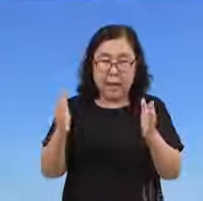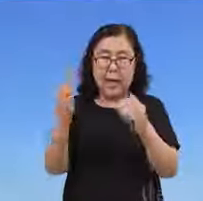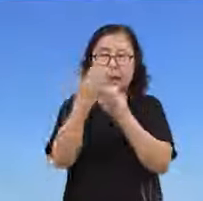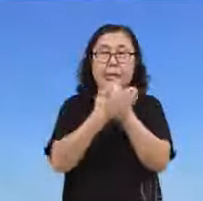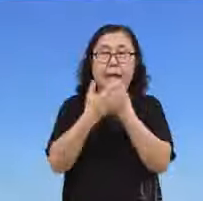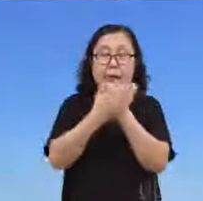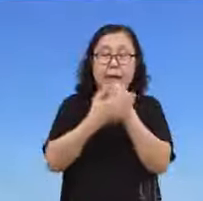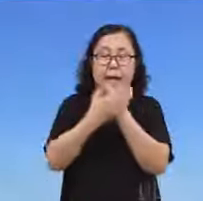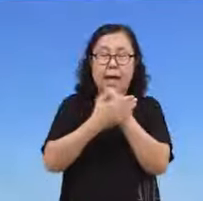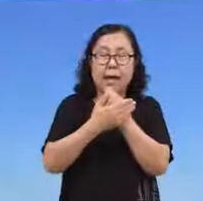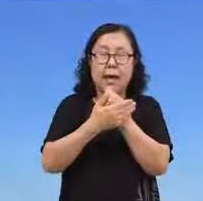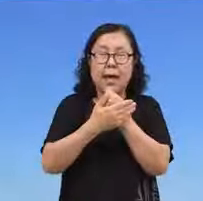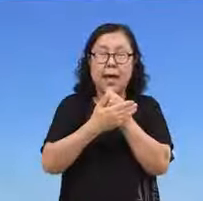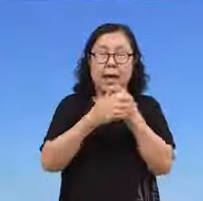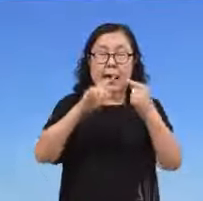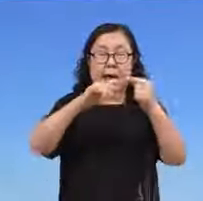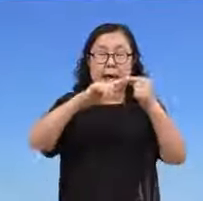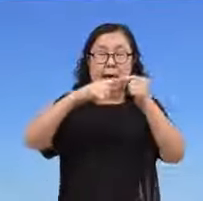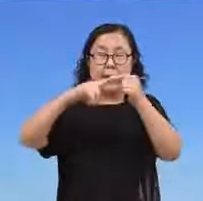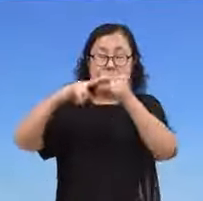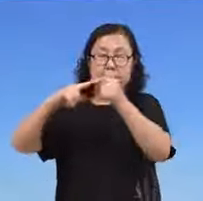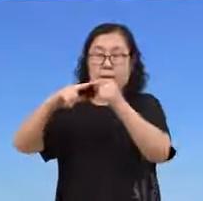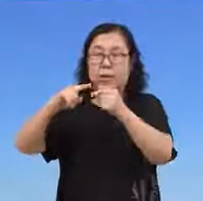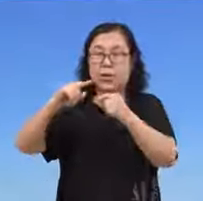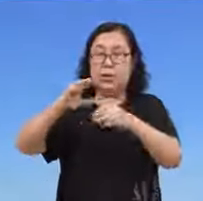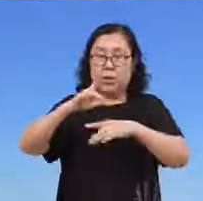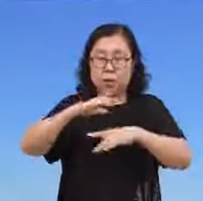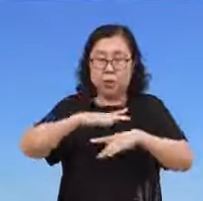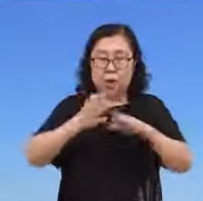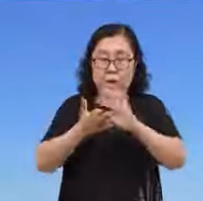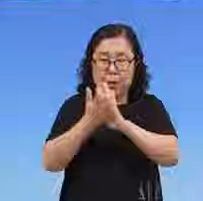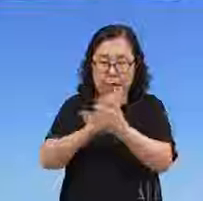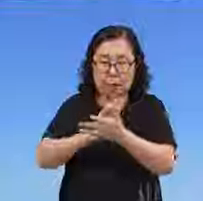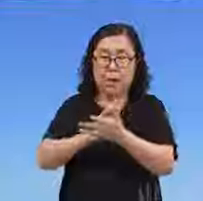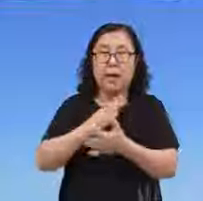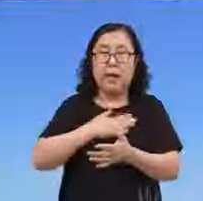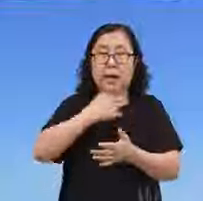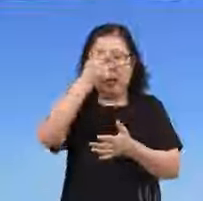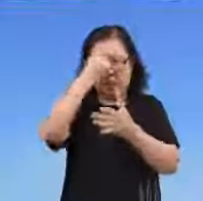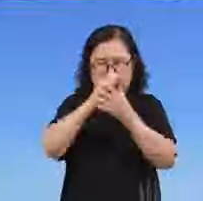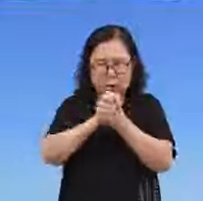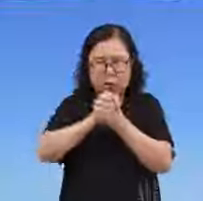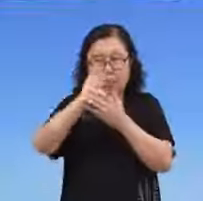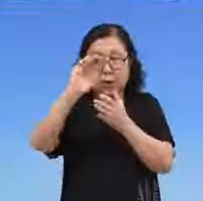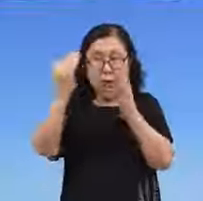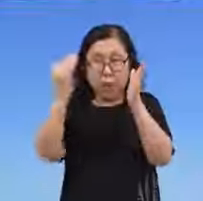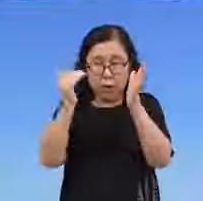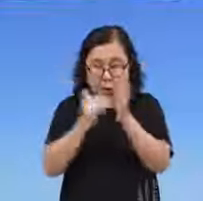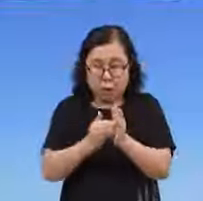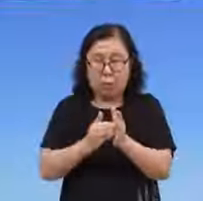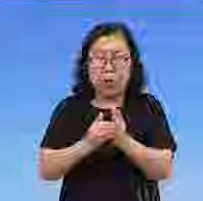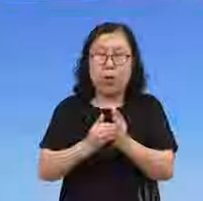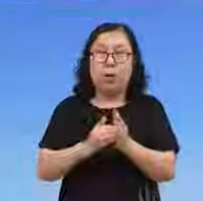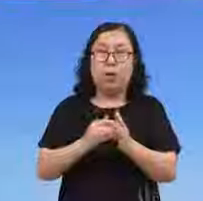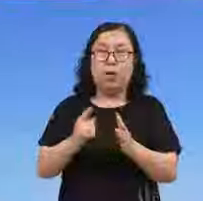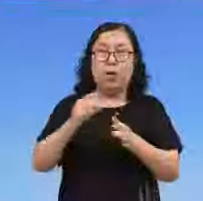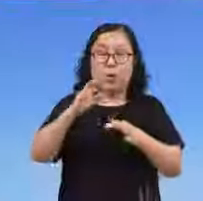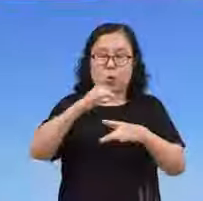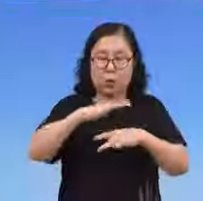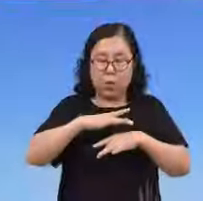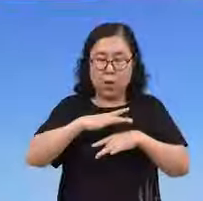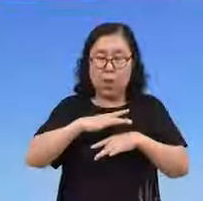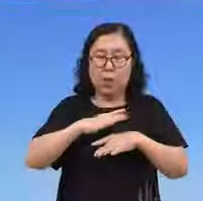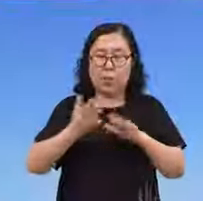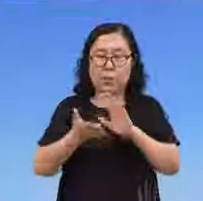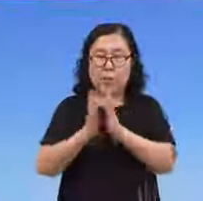않는 은혜의 가사입니다. 그 두려움이 변하여 내 기도되었고, 그